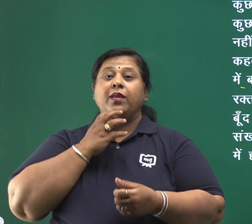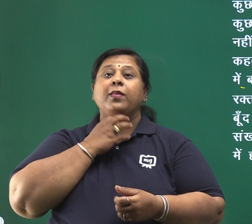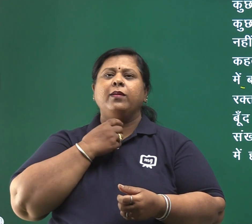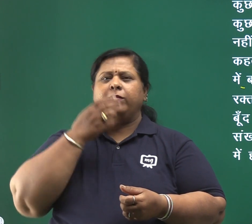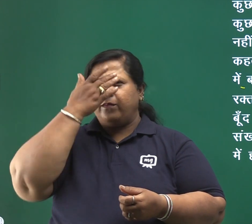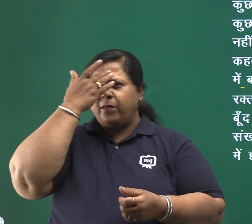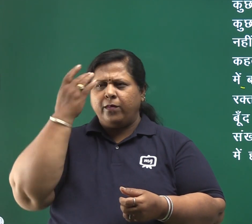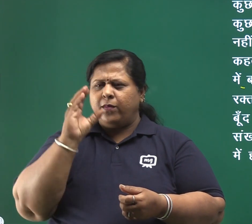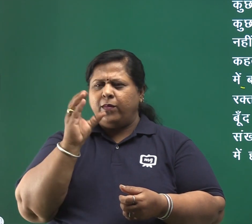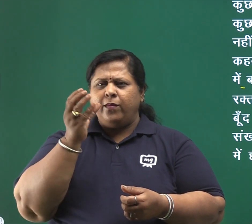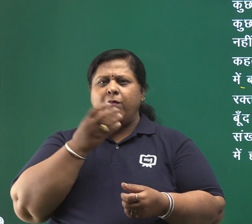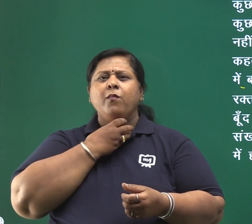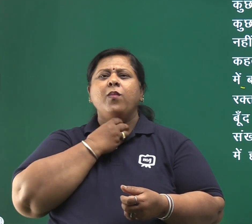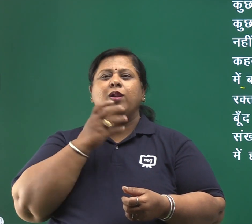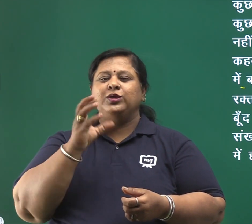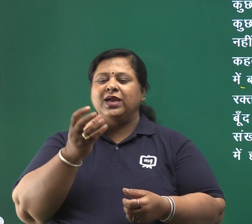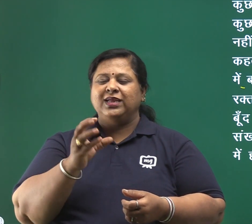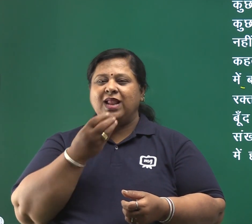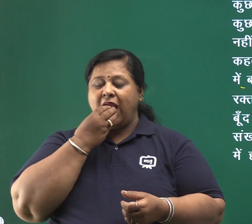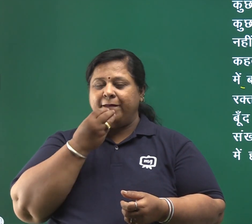बालूशाही की तरह